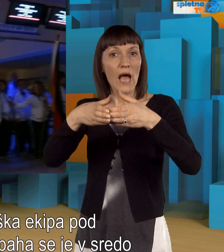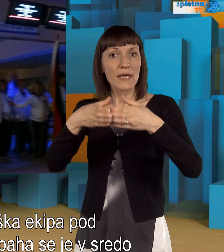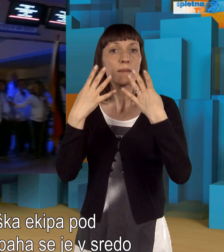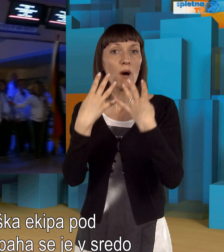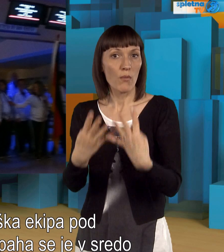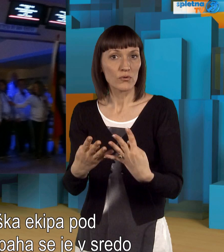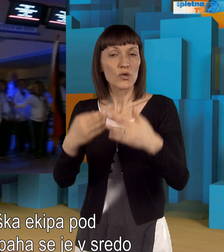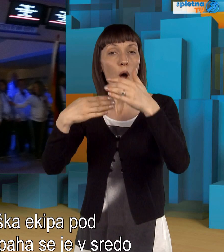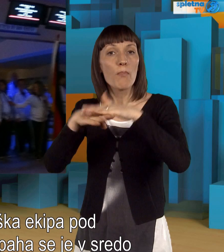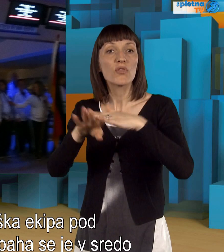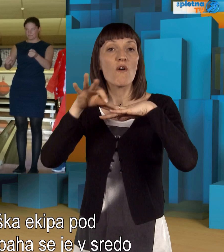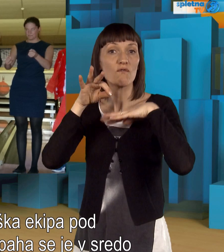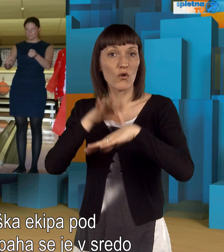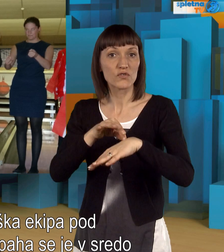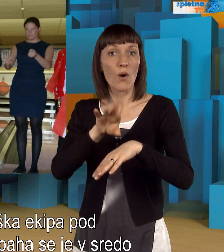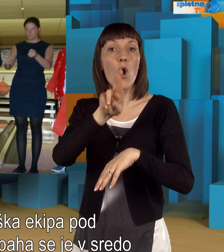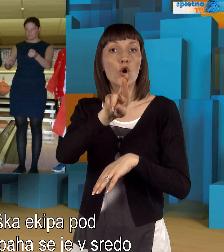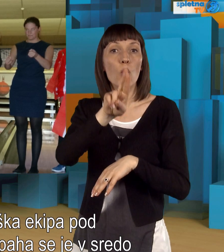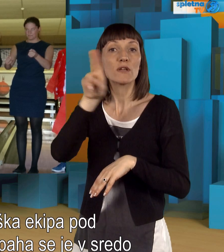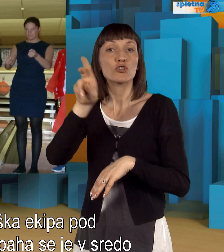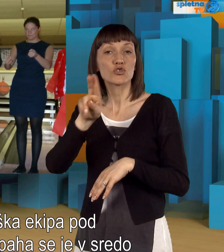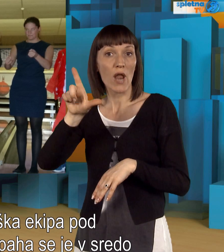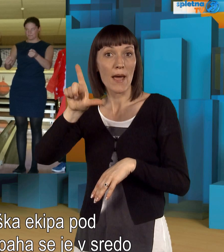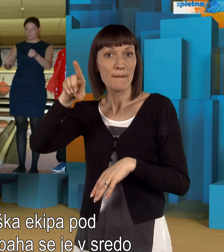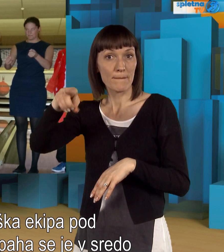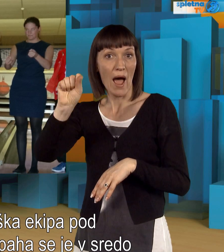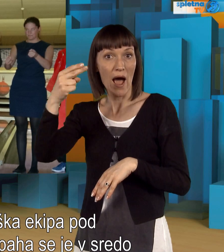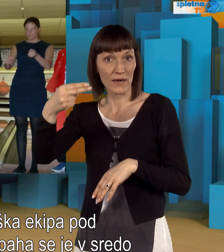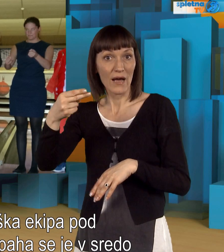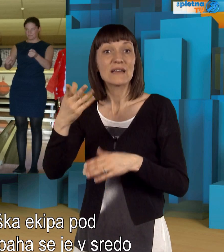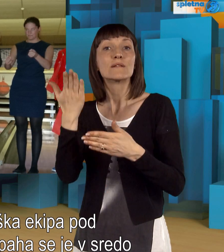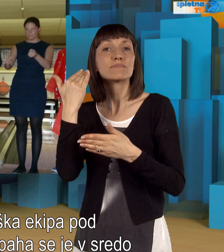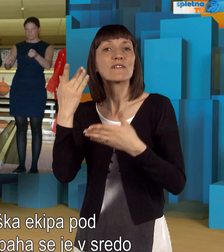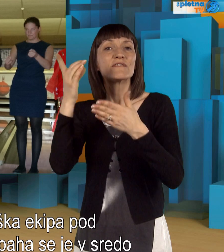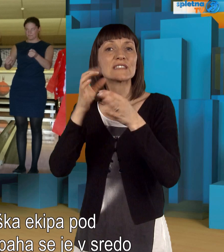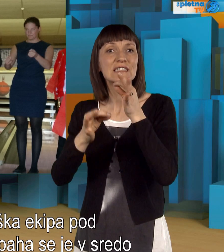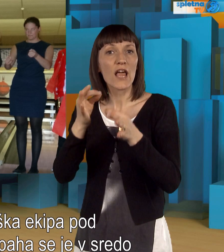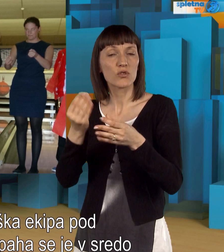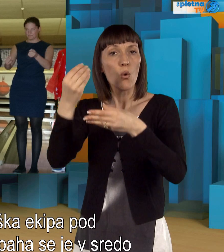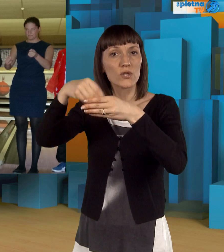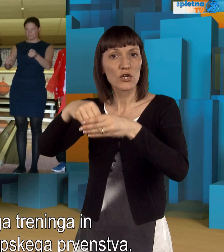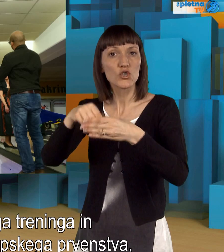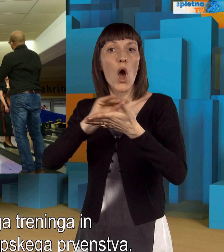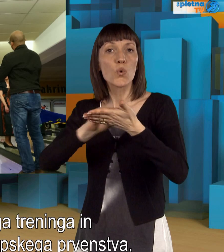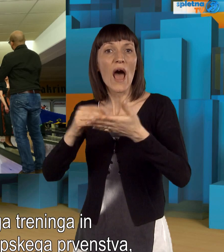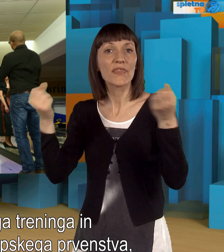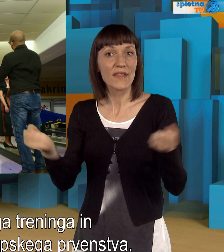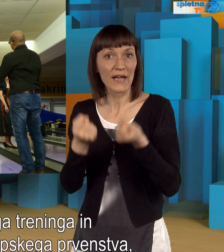Slovenska bowlinška ekipa pod vodstvom Roberta Žlajpaha se je v sredo udeležila uradnega treninga in slovesne otvoritve